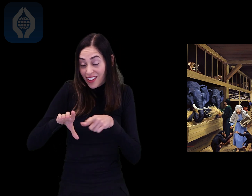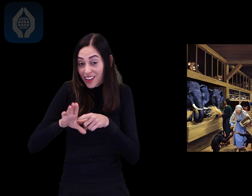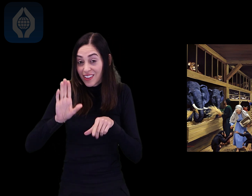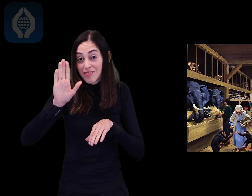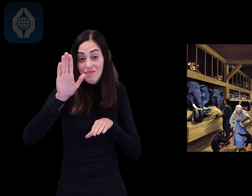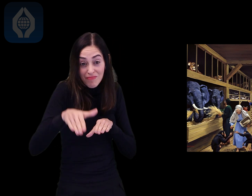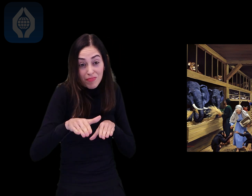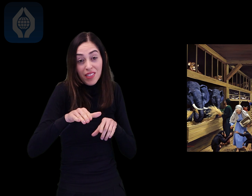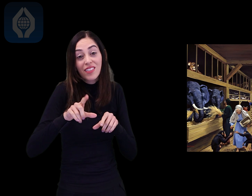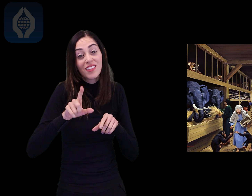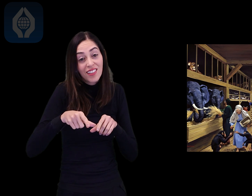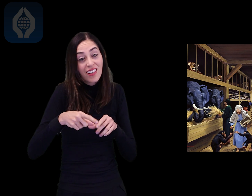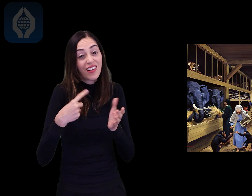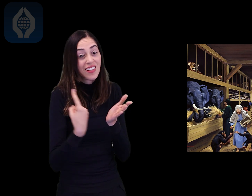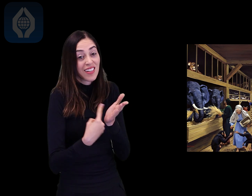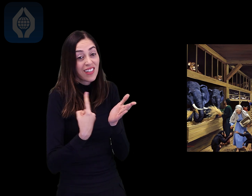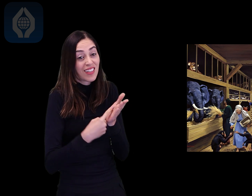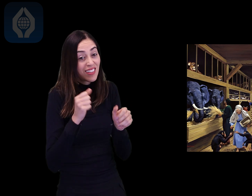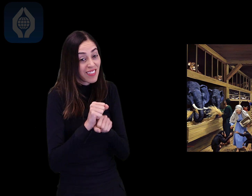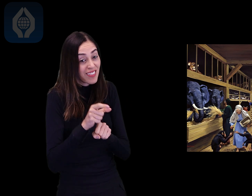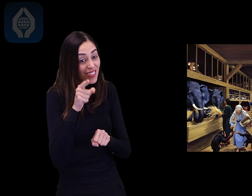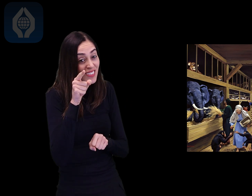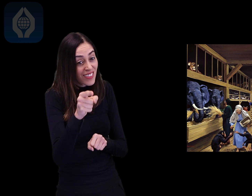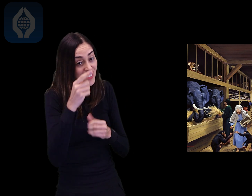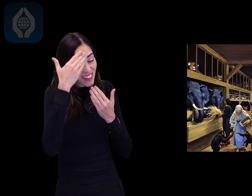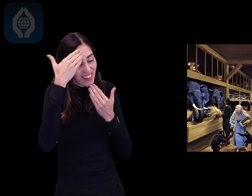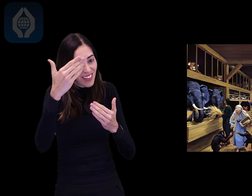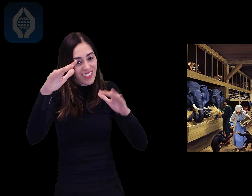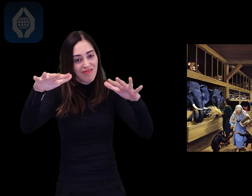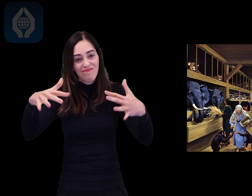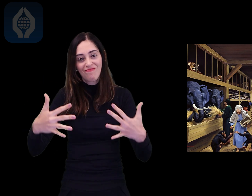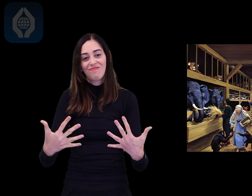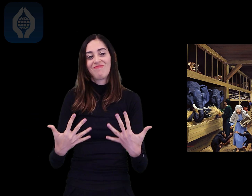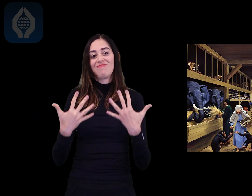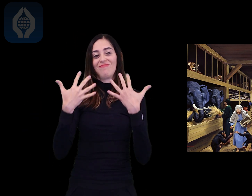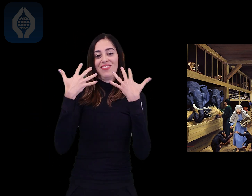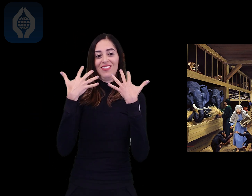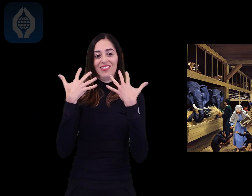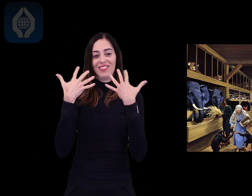na nossa 15ª lição. Até lá e muito obrigado por sua atenção.